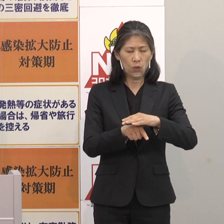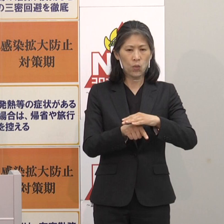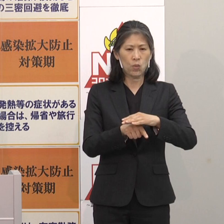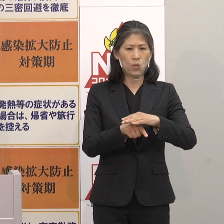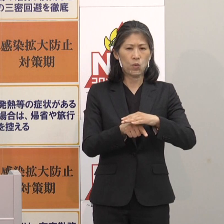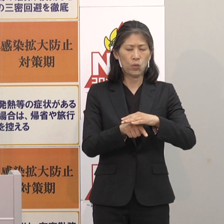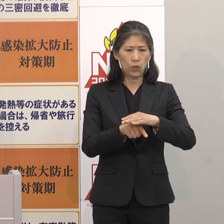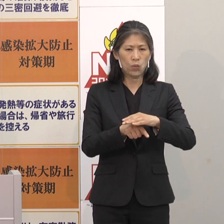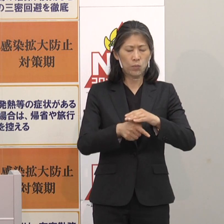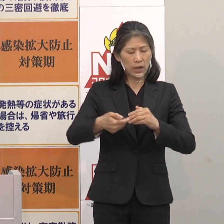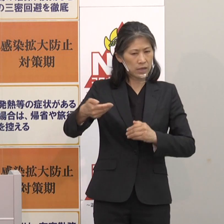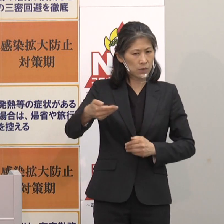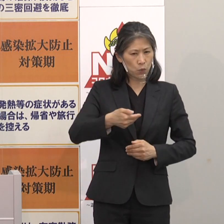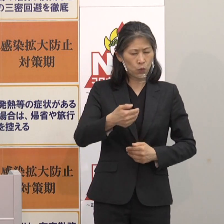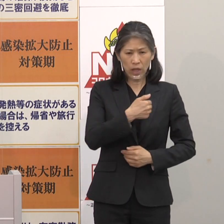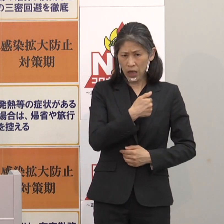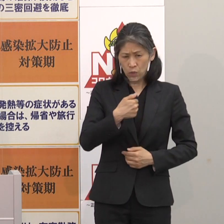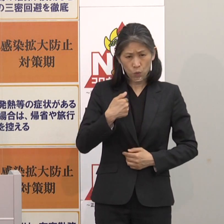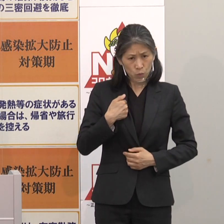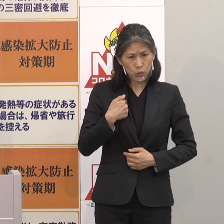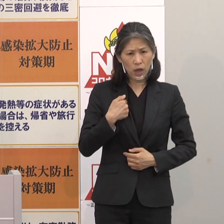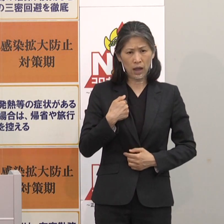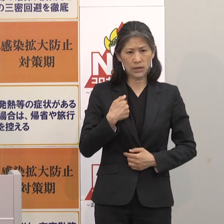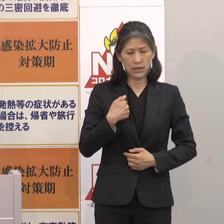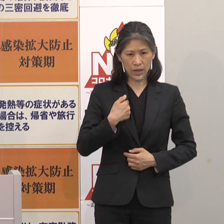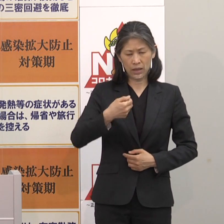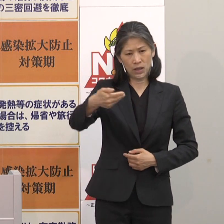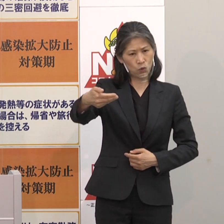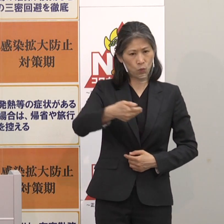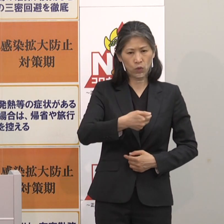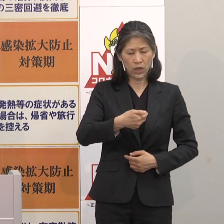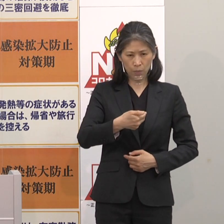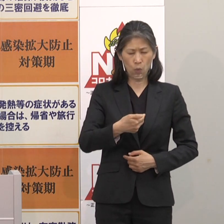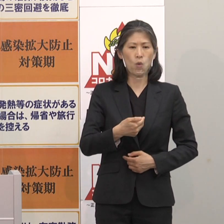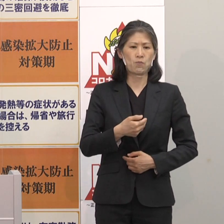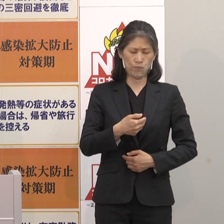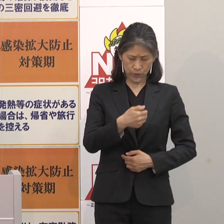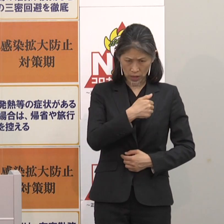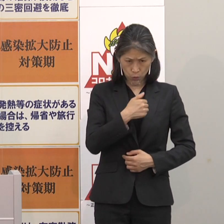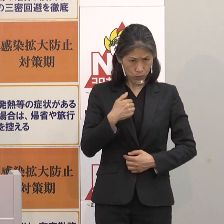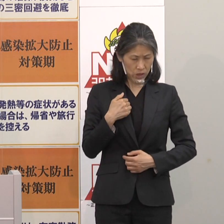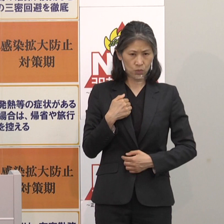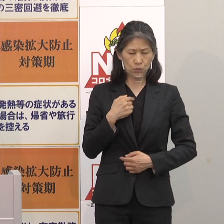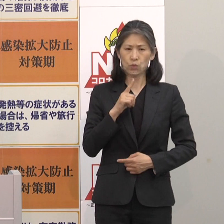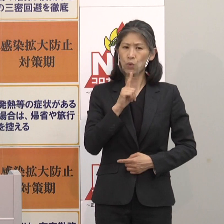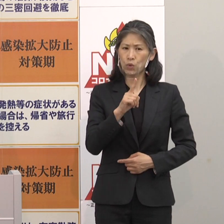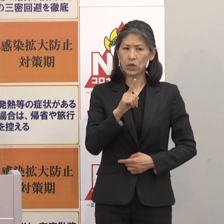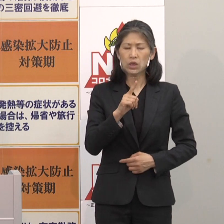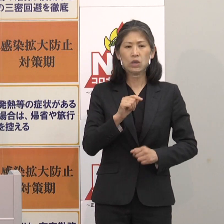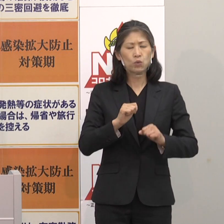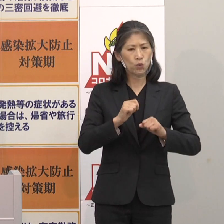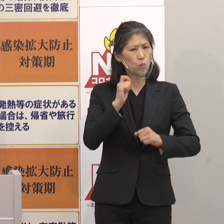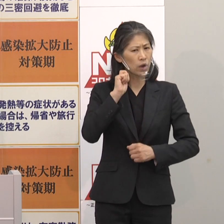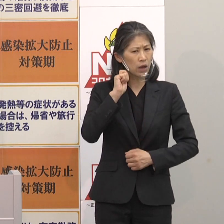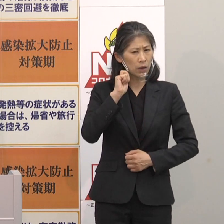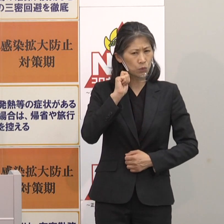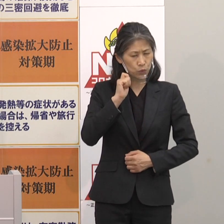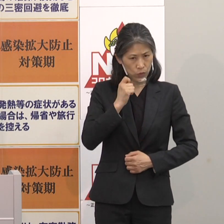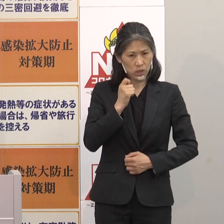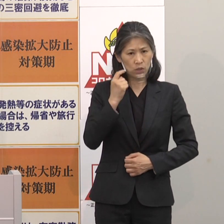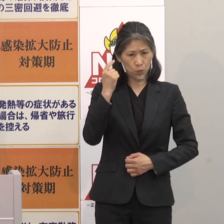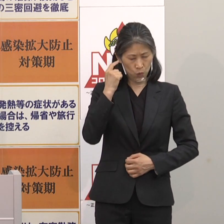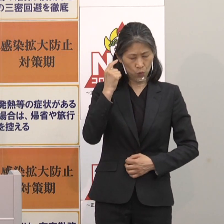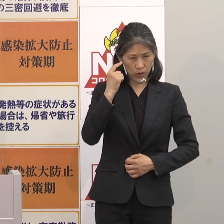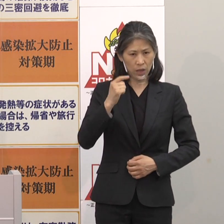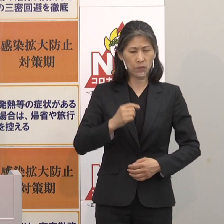けのものを私は今の時点では持ち合わせておりません。 黙食をやめたから感染者が